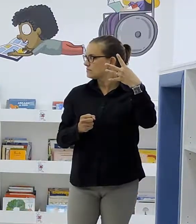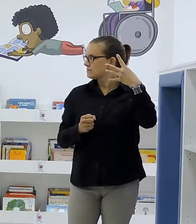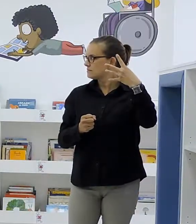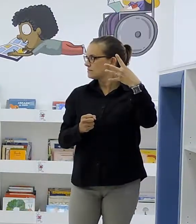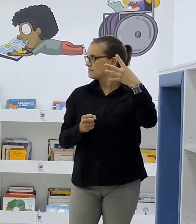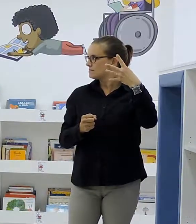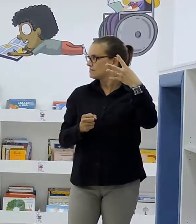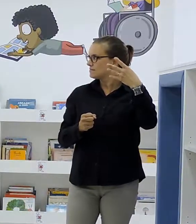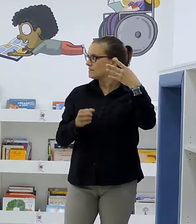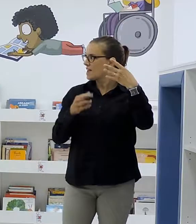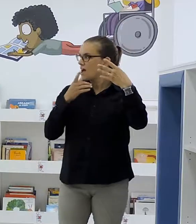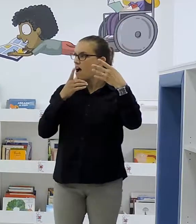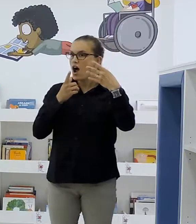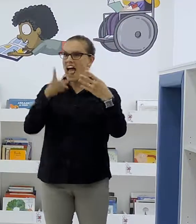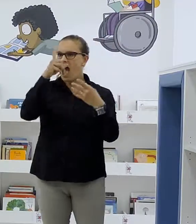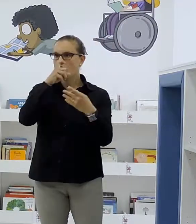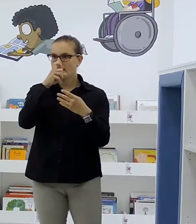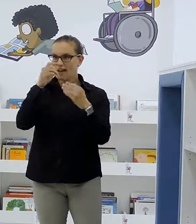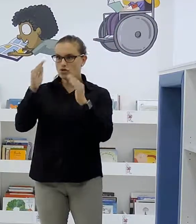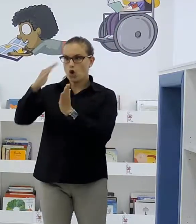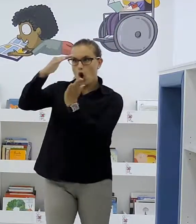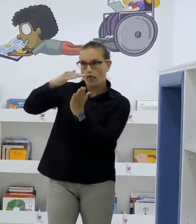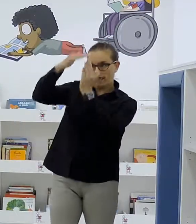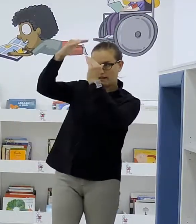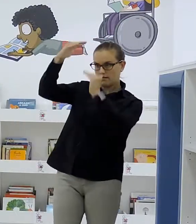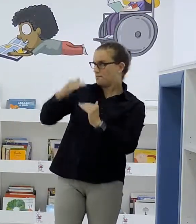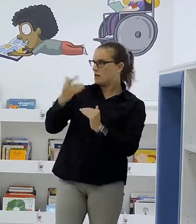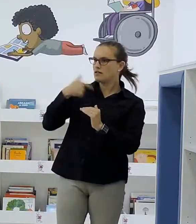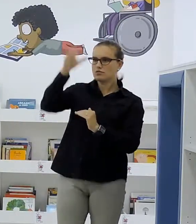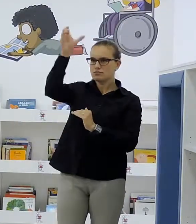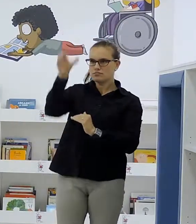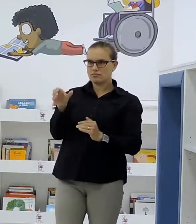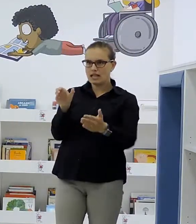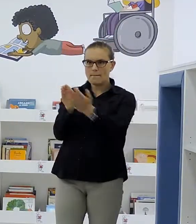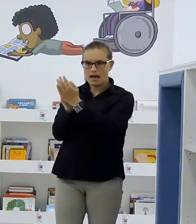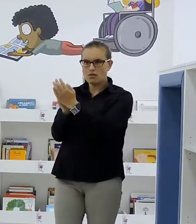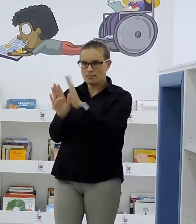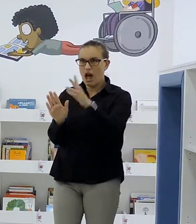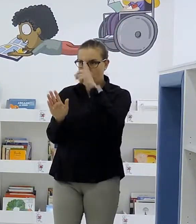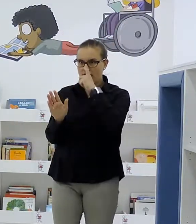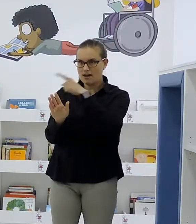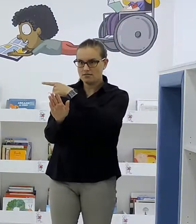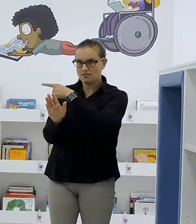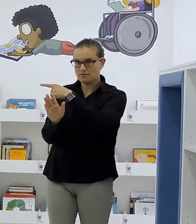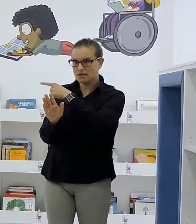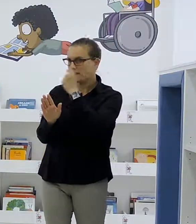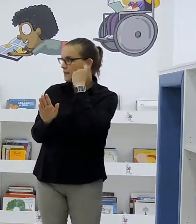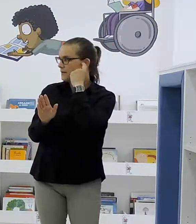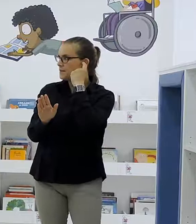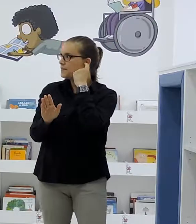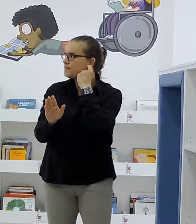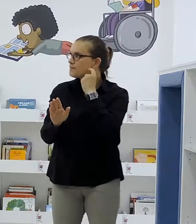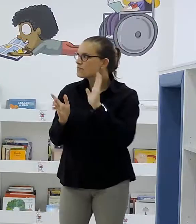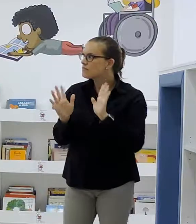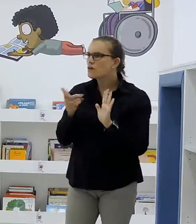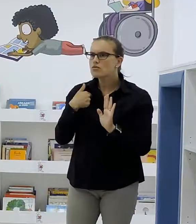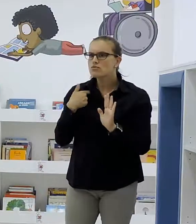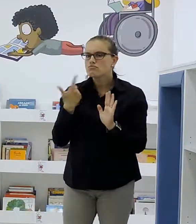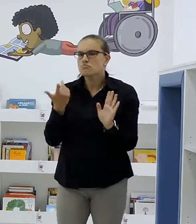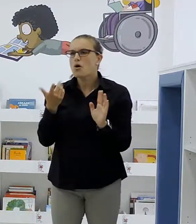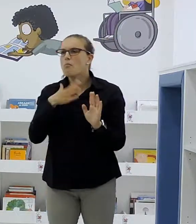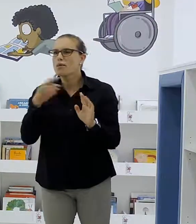4. Ahora tenéis que acordaros del orden en el que está. Yo os tapo, pero tenéis que acordaros, ¿vale? Ahora, yo os